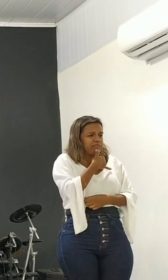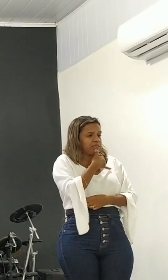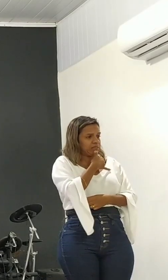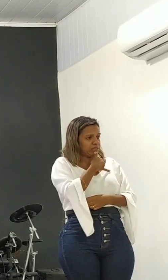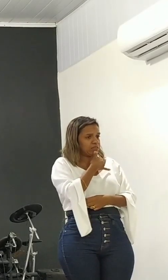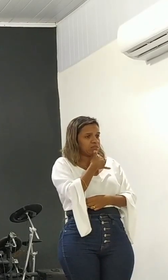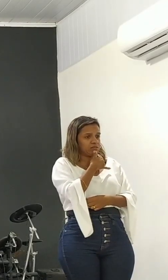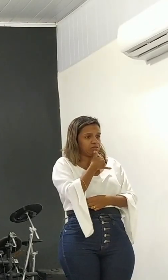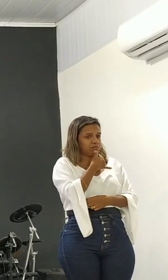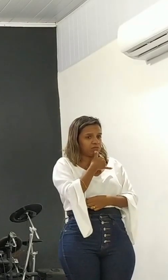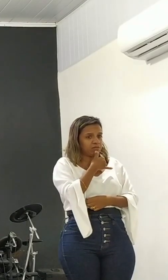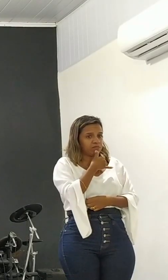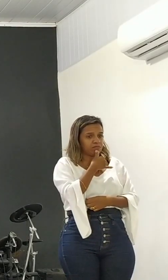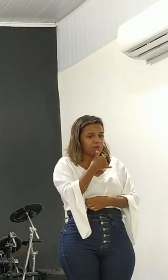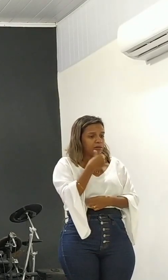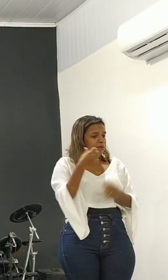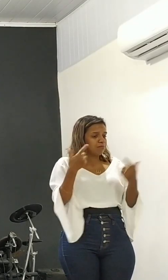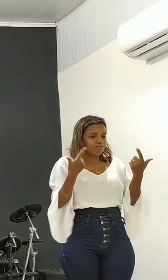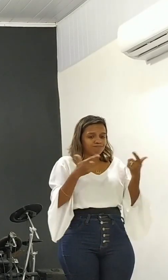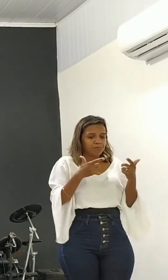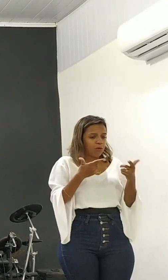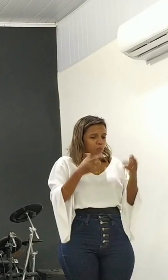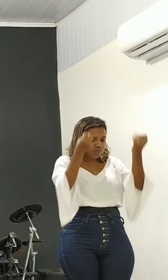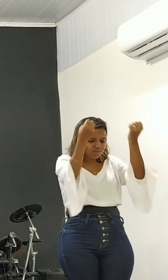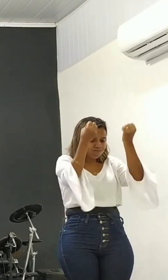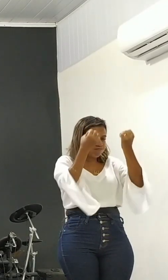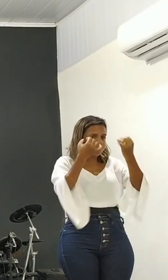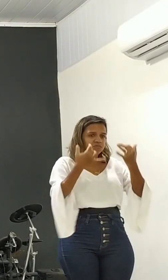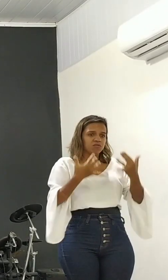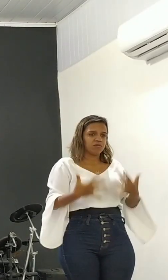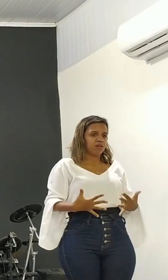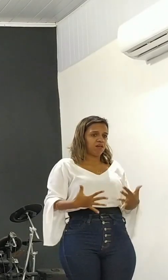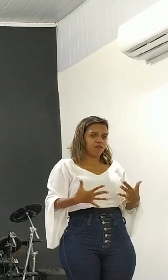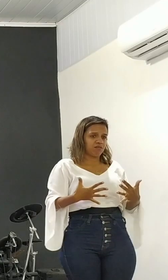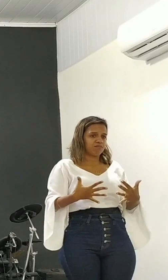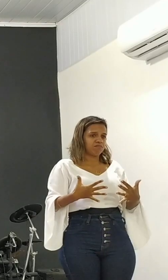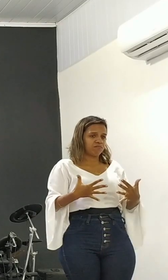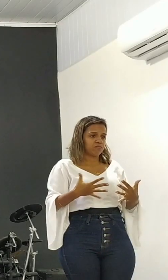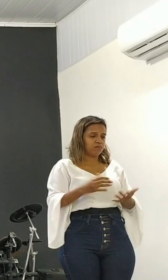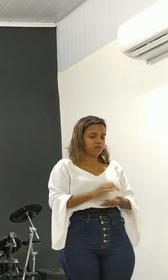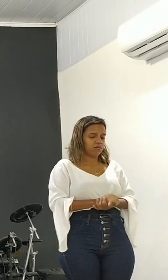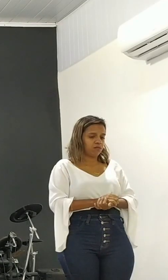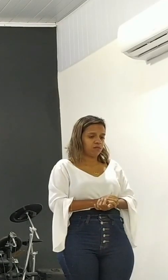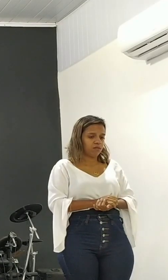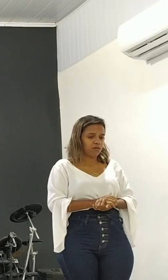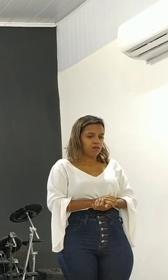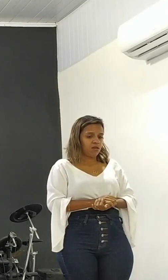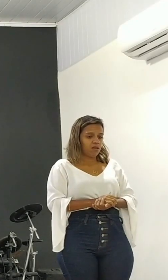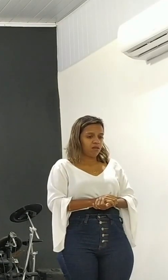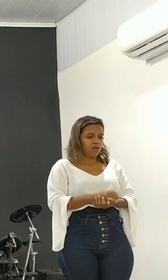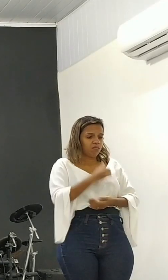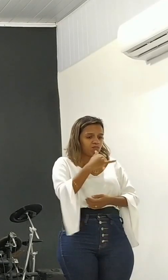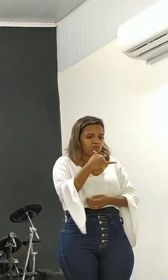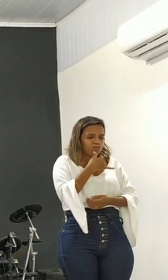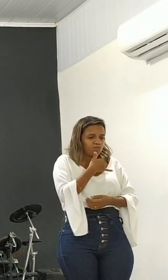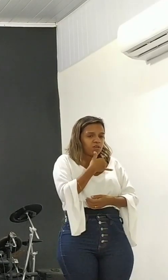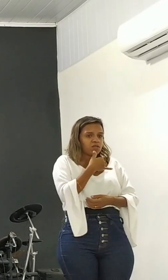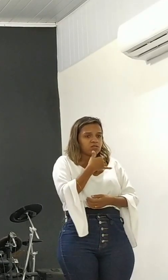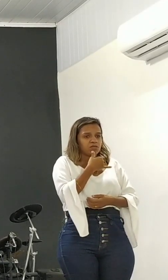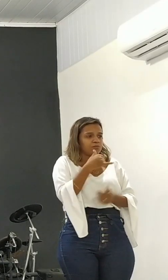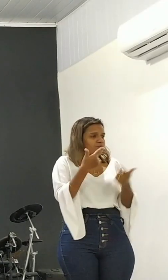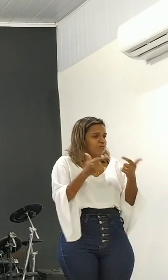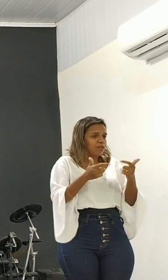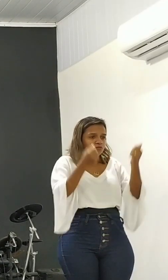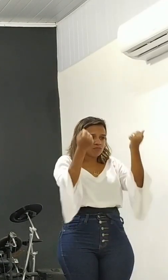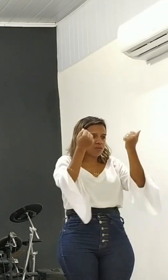que não se pode explicar. É uma tristeza que não se pode